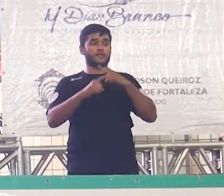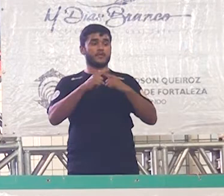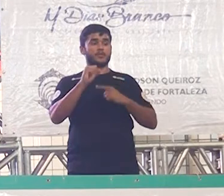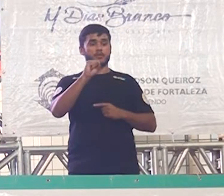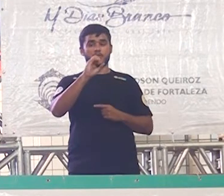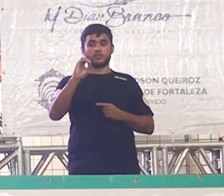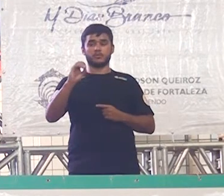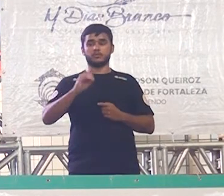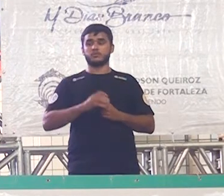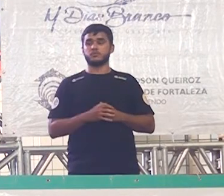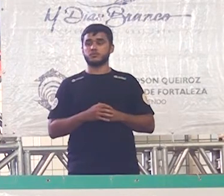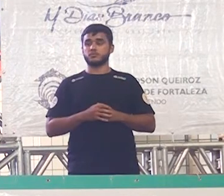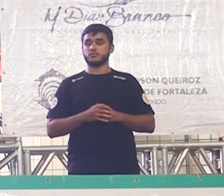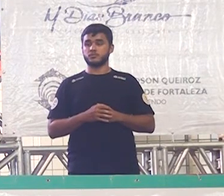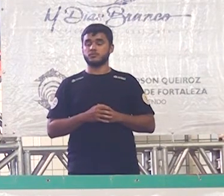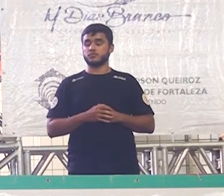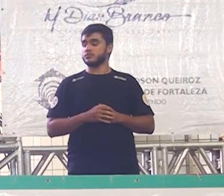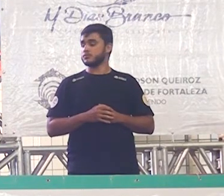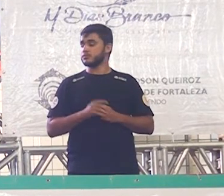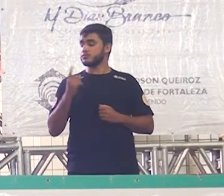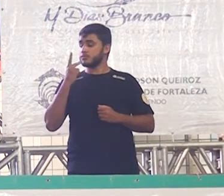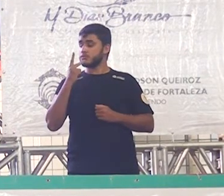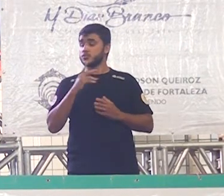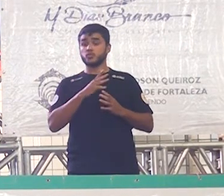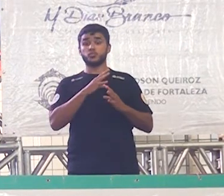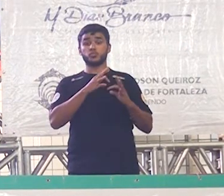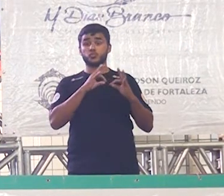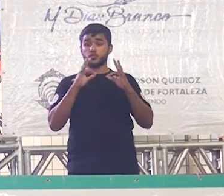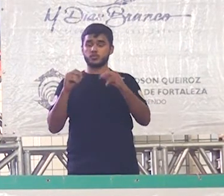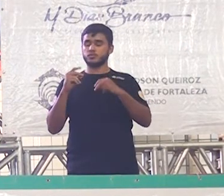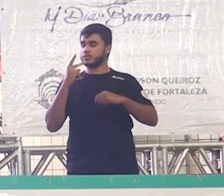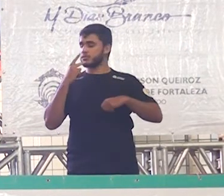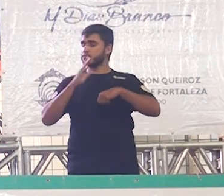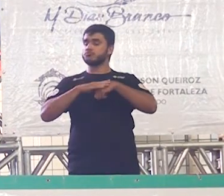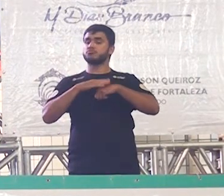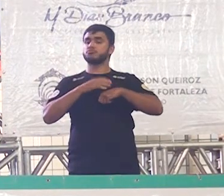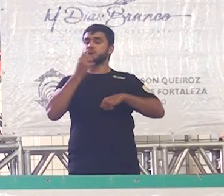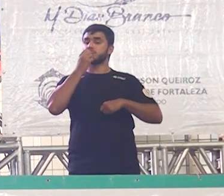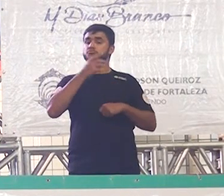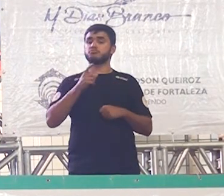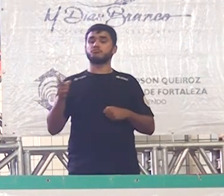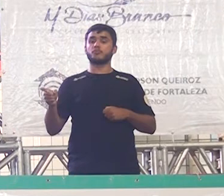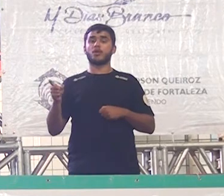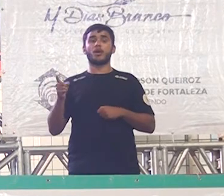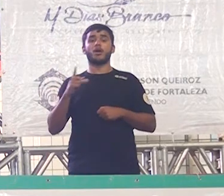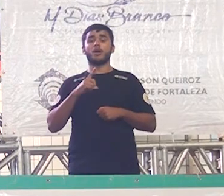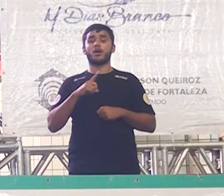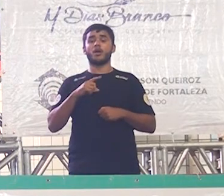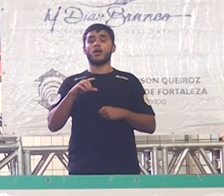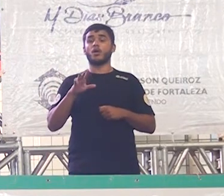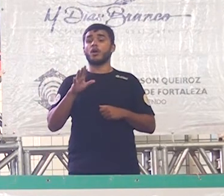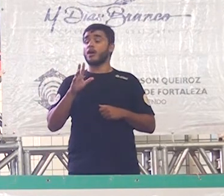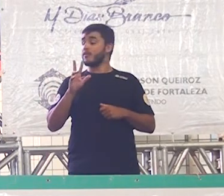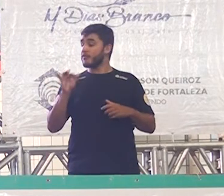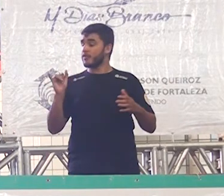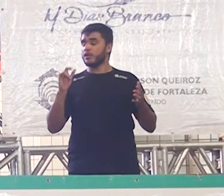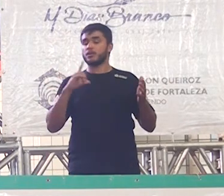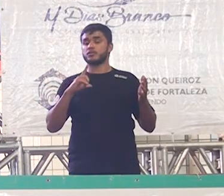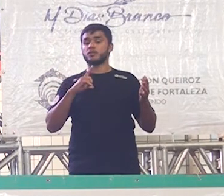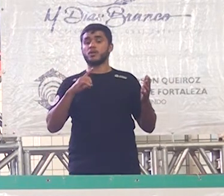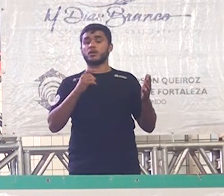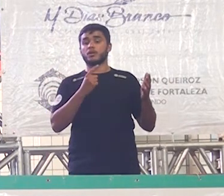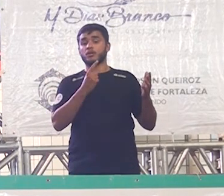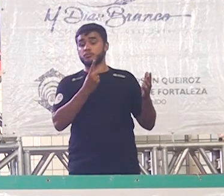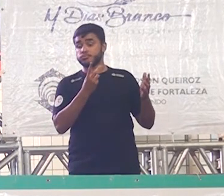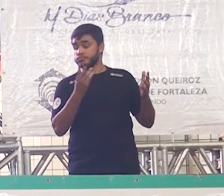80. Então, Augusto, foi o que você fez aí. A gente achou quanto é que eu tinha de velocidade relativa ao número